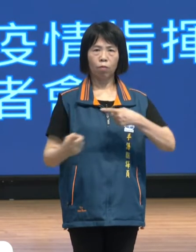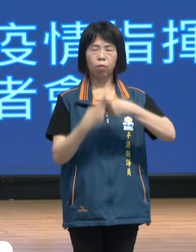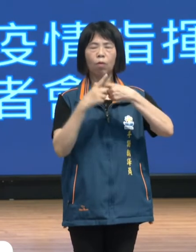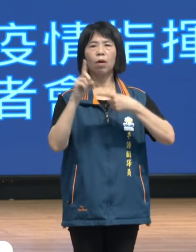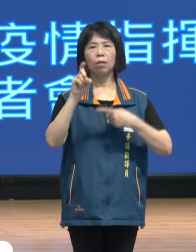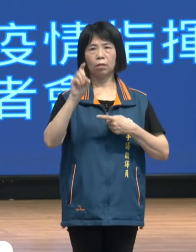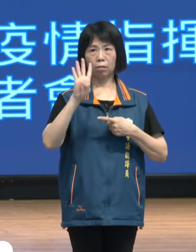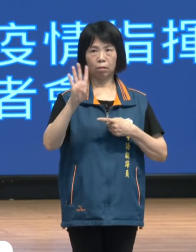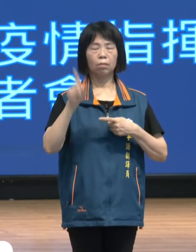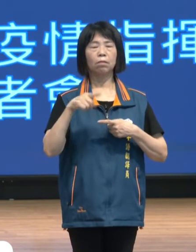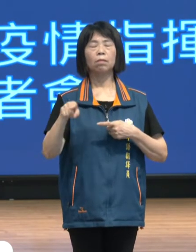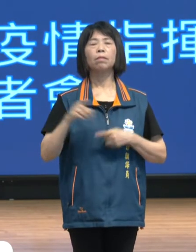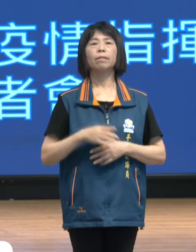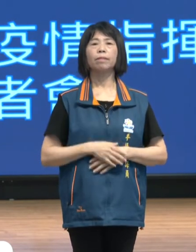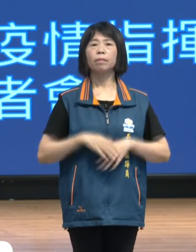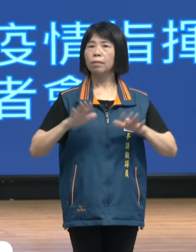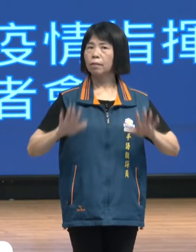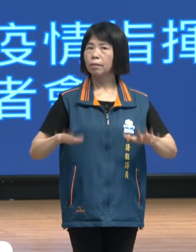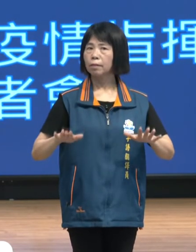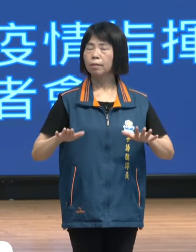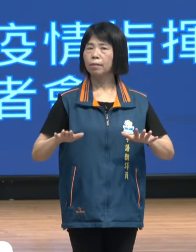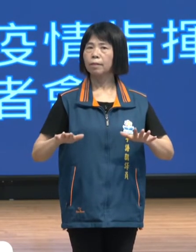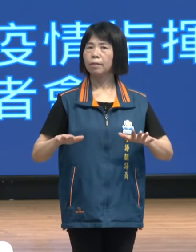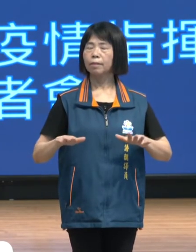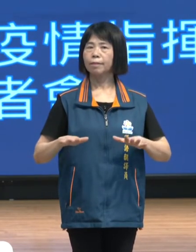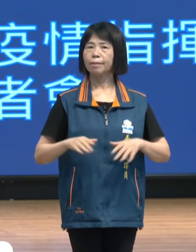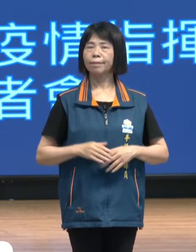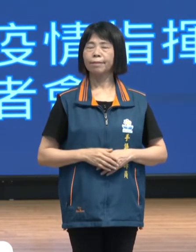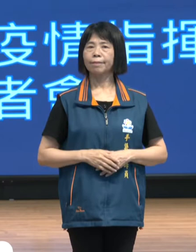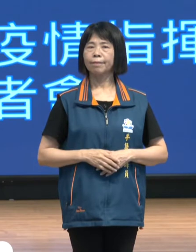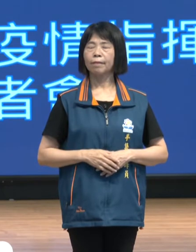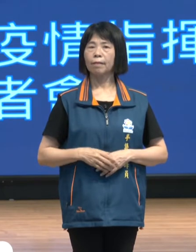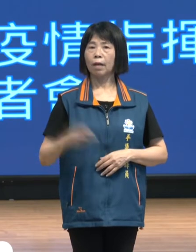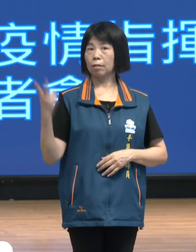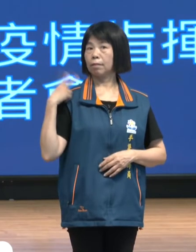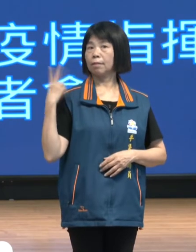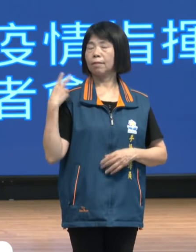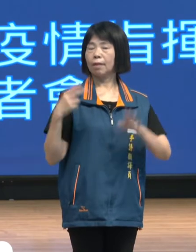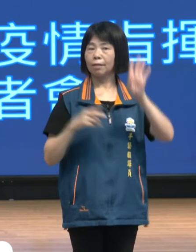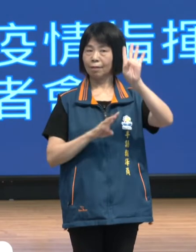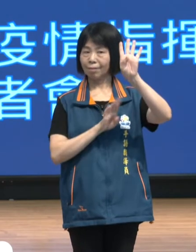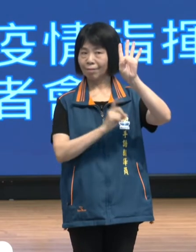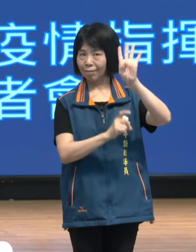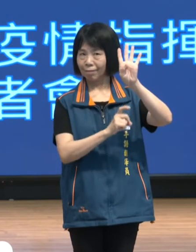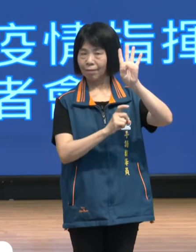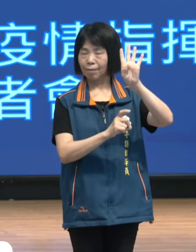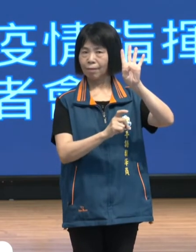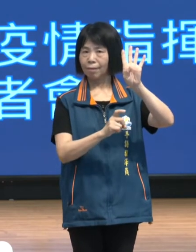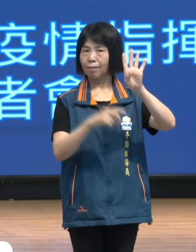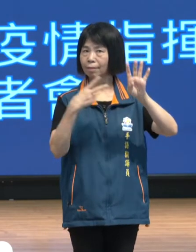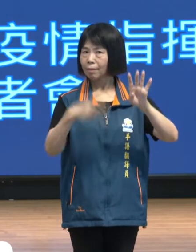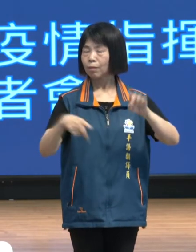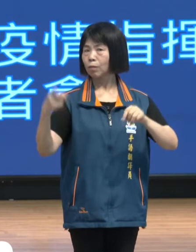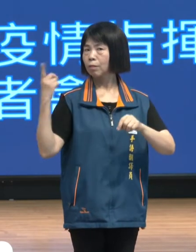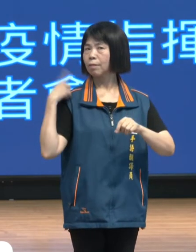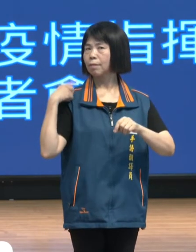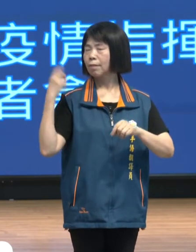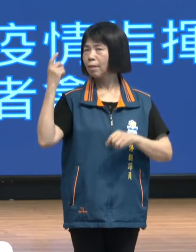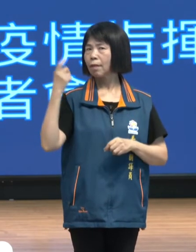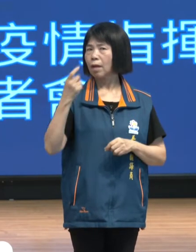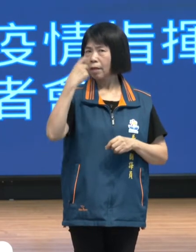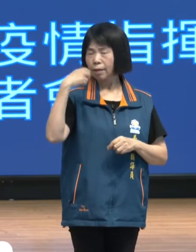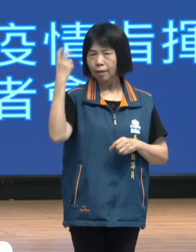性的反应。那今天呢在前天4月10号，昨天做